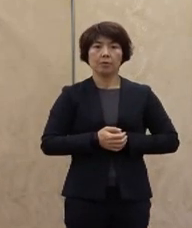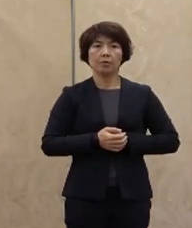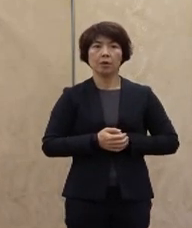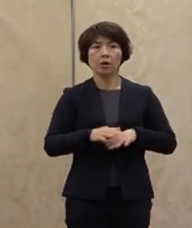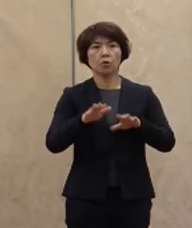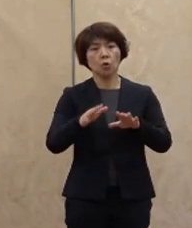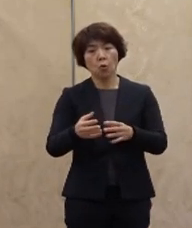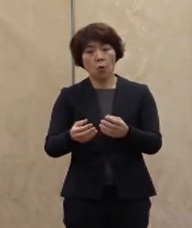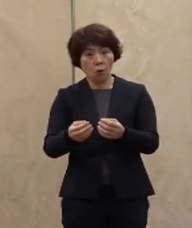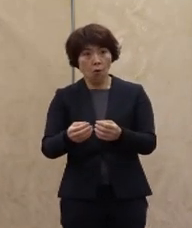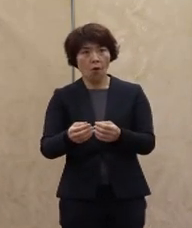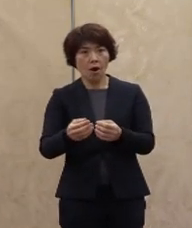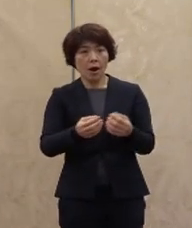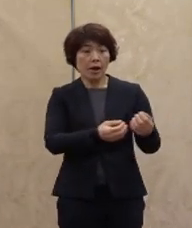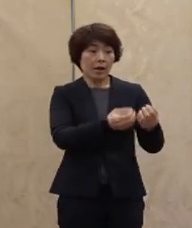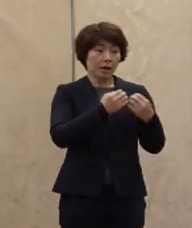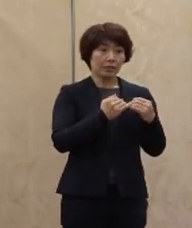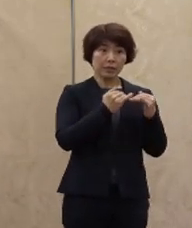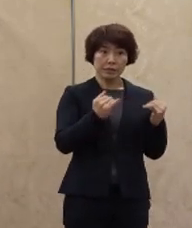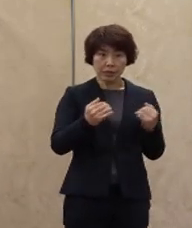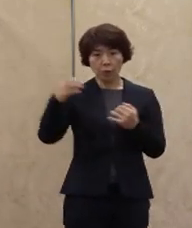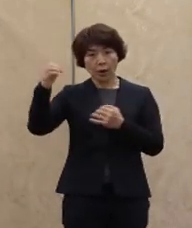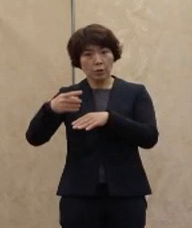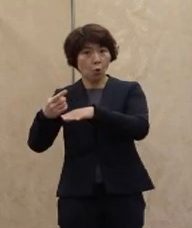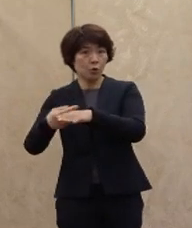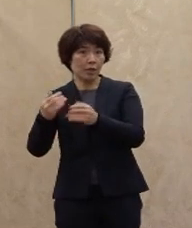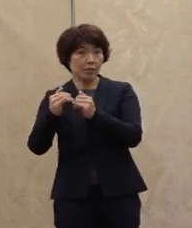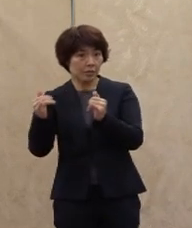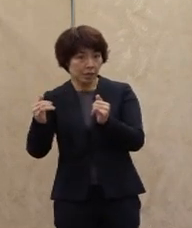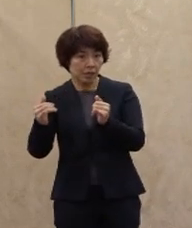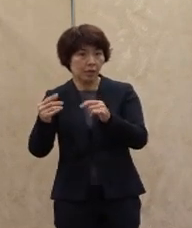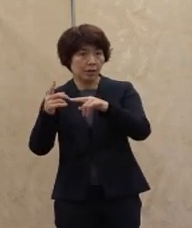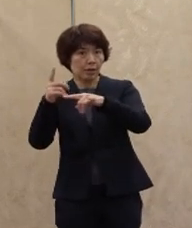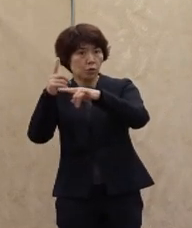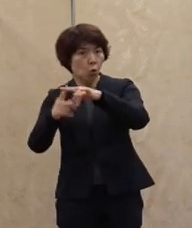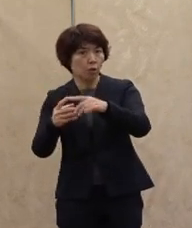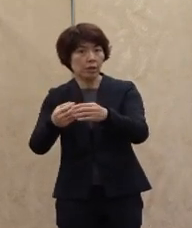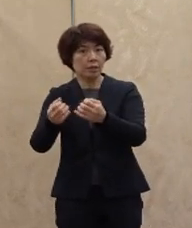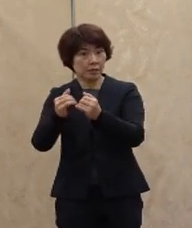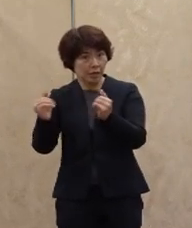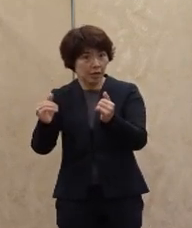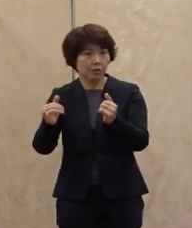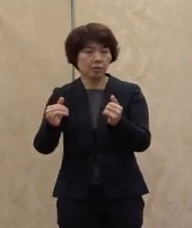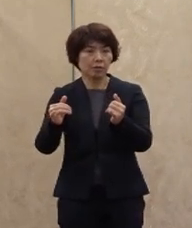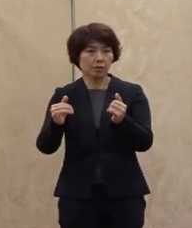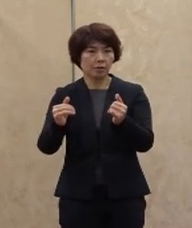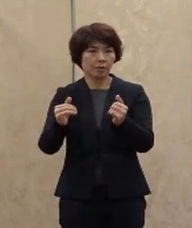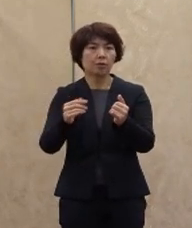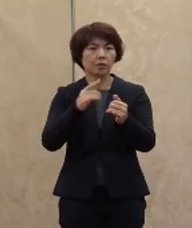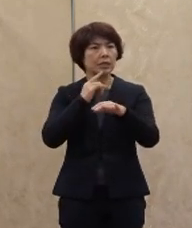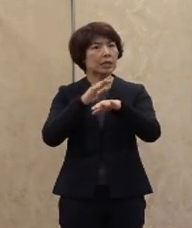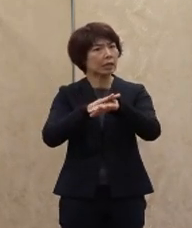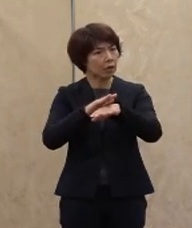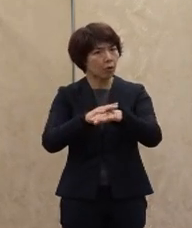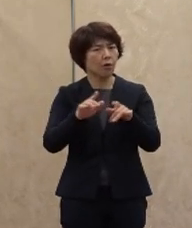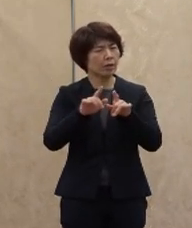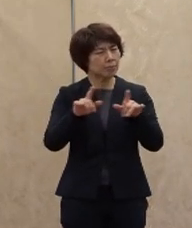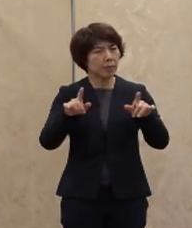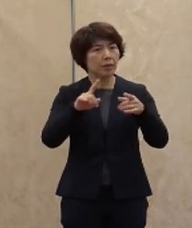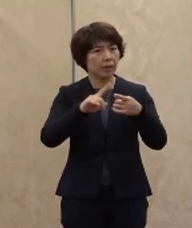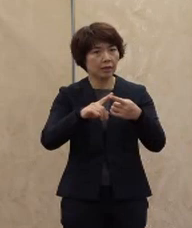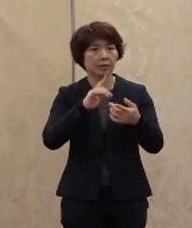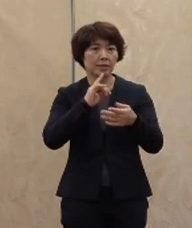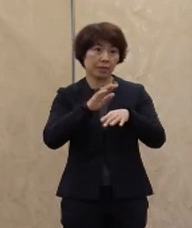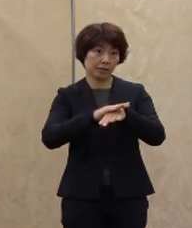今日の感染者は今日の陽性者とかこう言って、まあ、いわゆる一般用語として、そういうような使い方をし